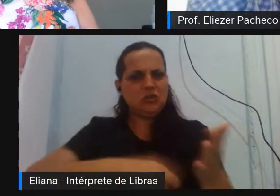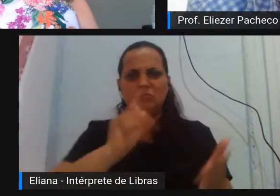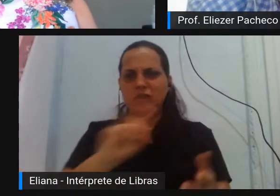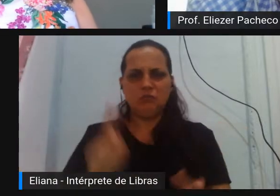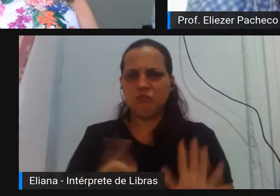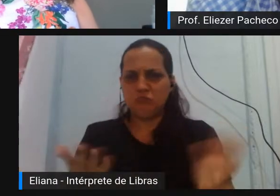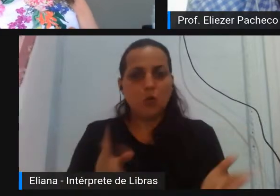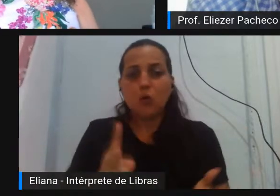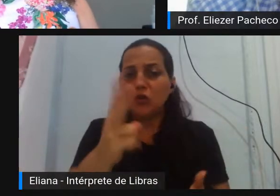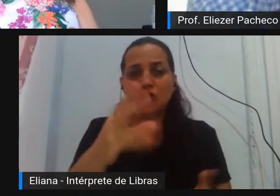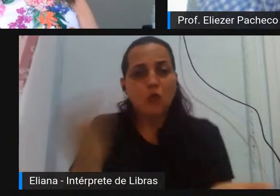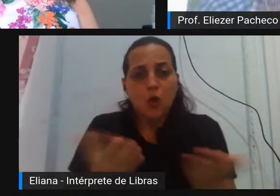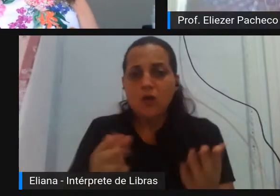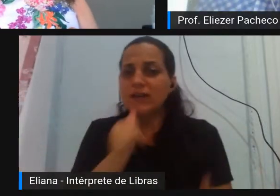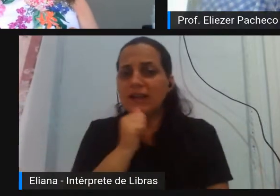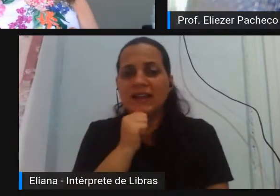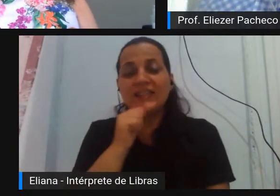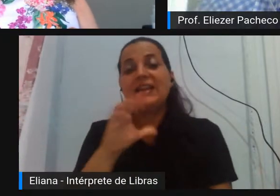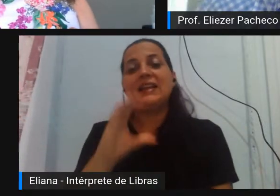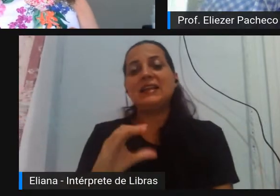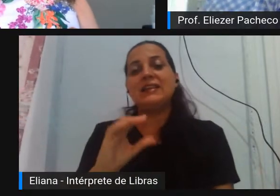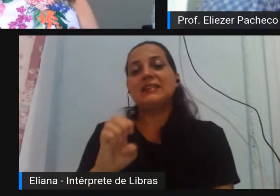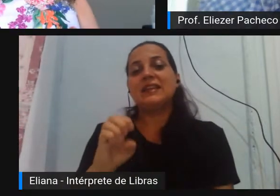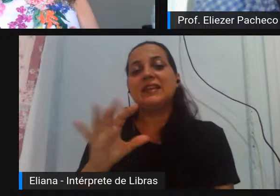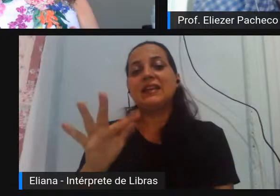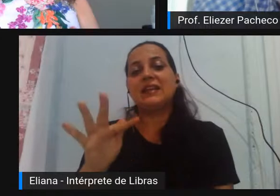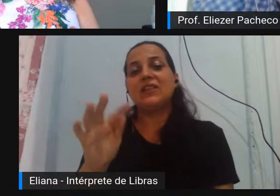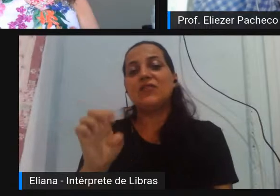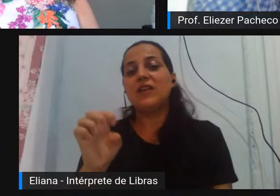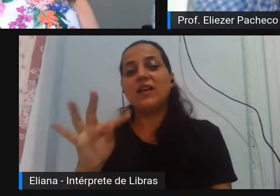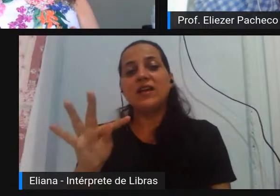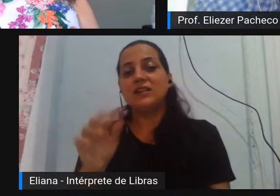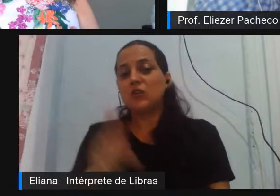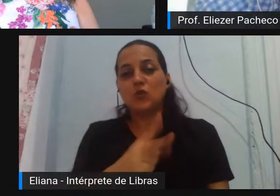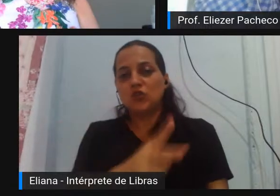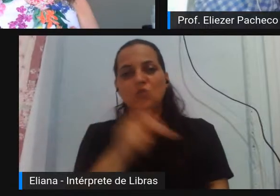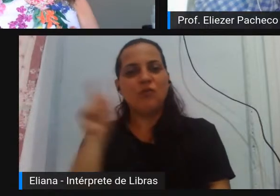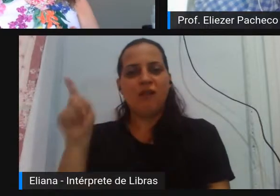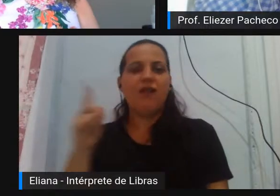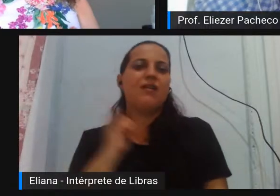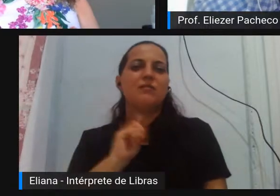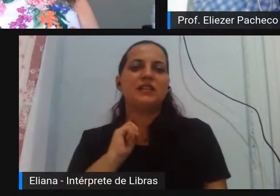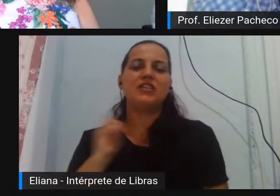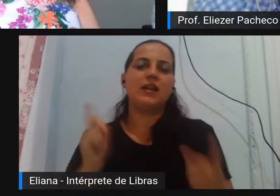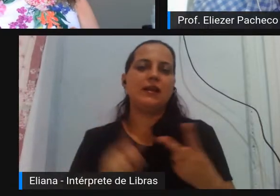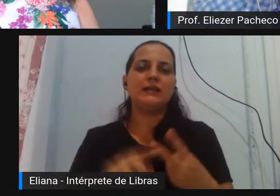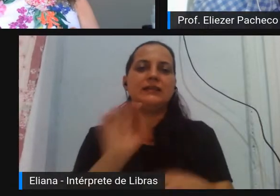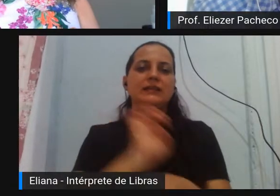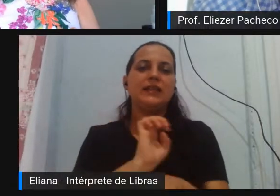CEFETs, né? A matriz orçamentária deles é a mesma